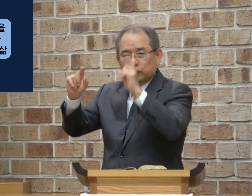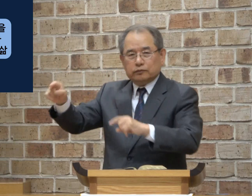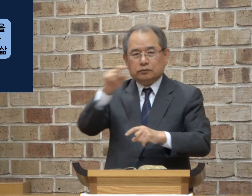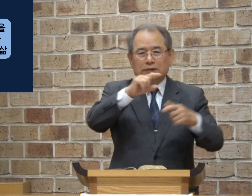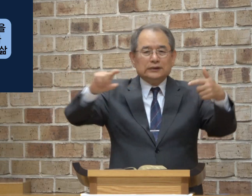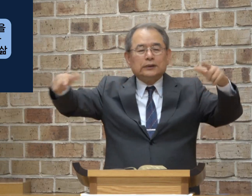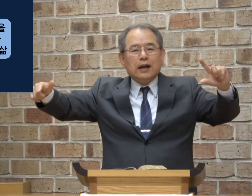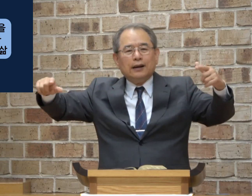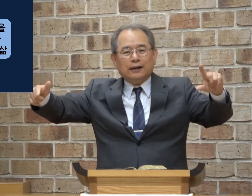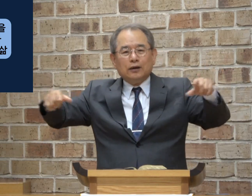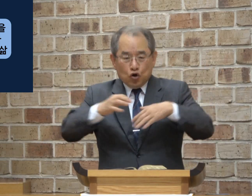삶.